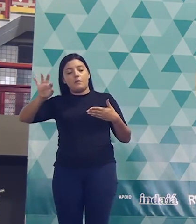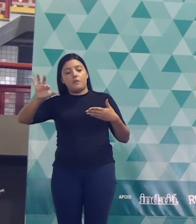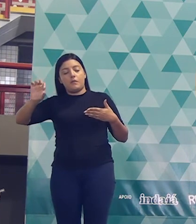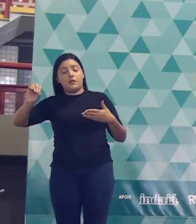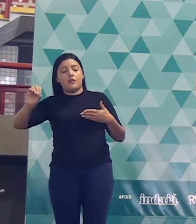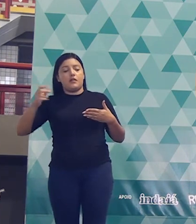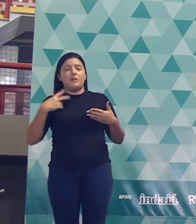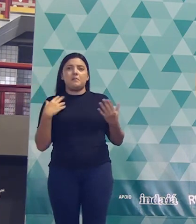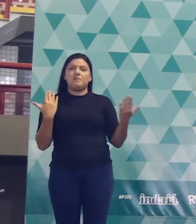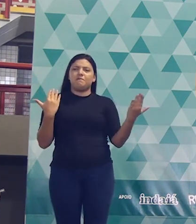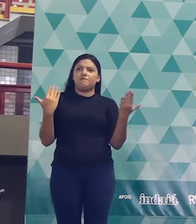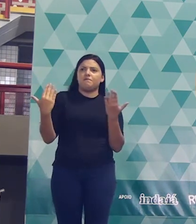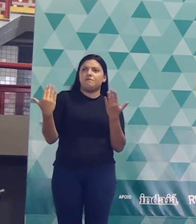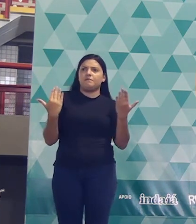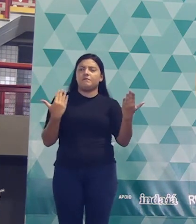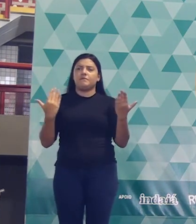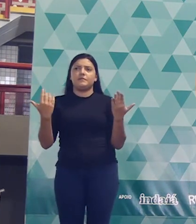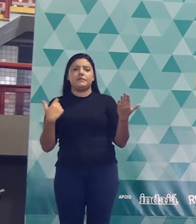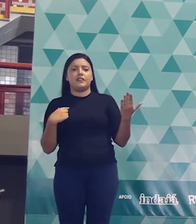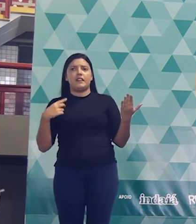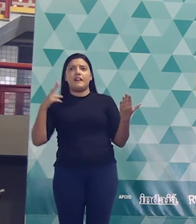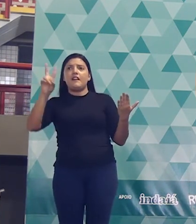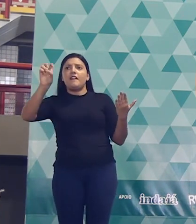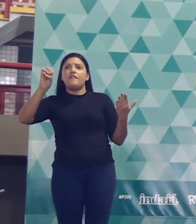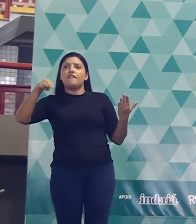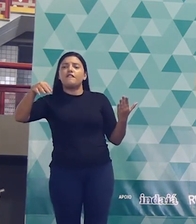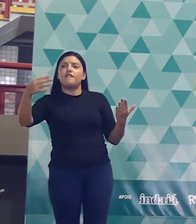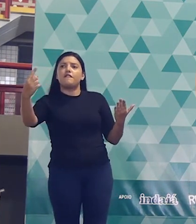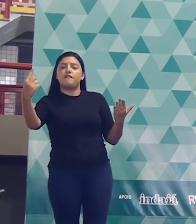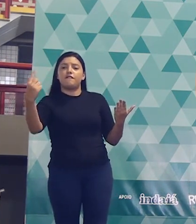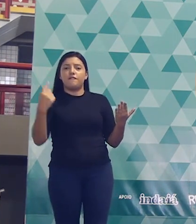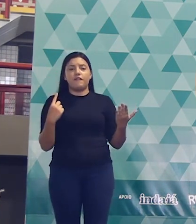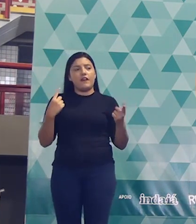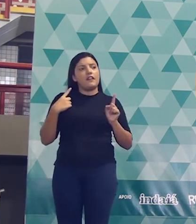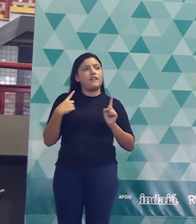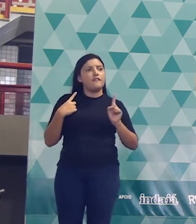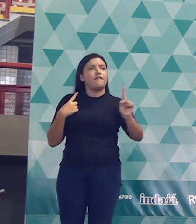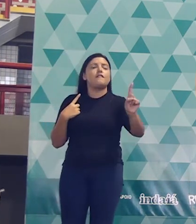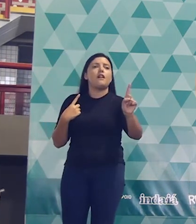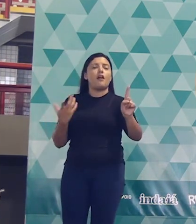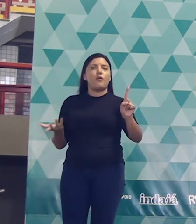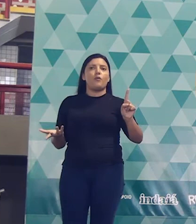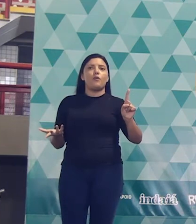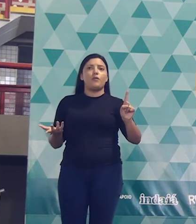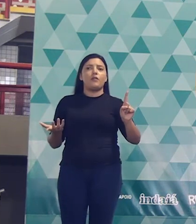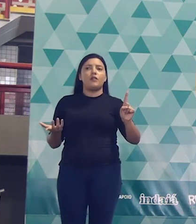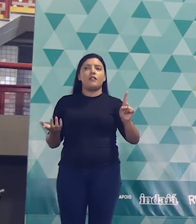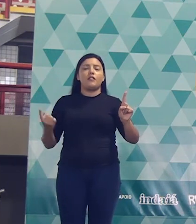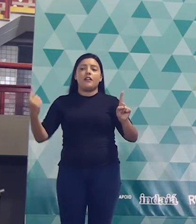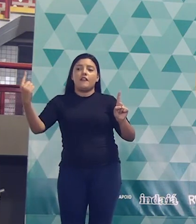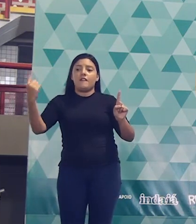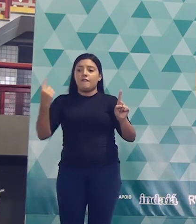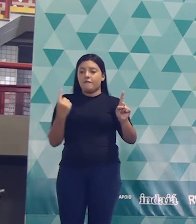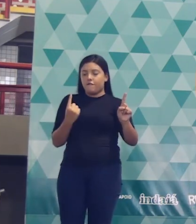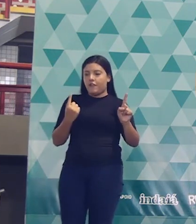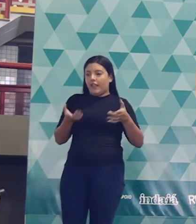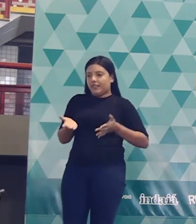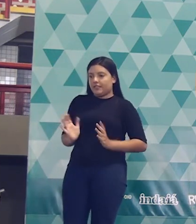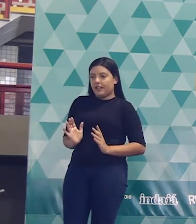aparente oposição, né? Uma antítese entre os que vêm e os que vão. Se os que vêm são os que nascem, os que vão são os